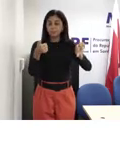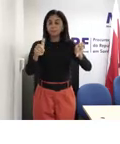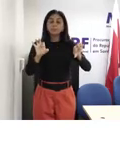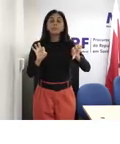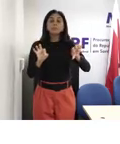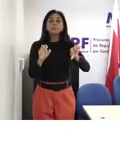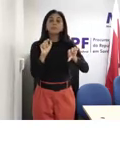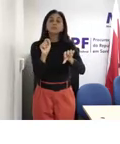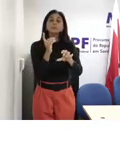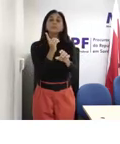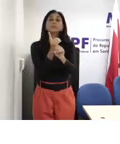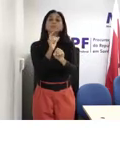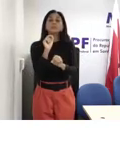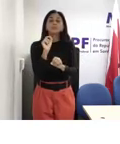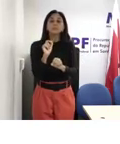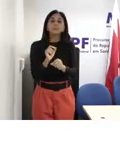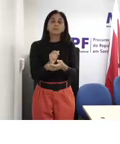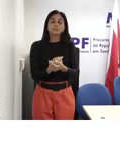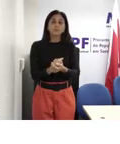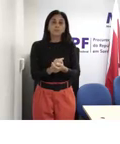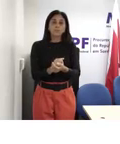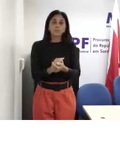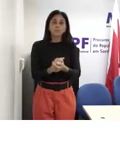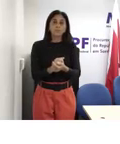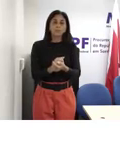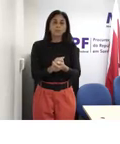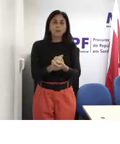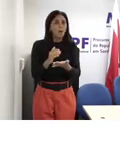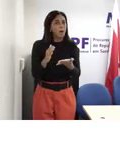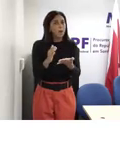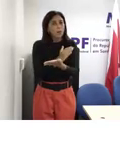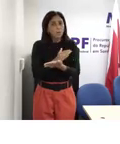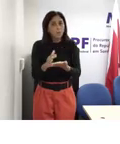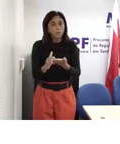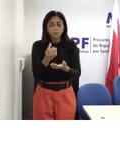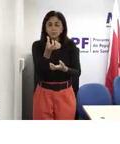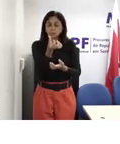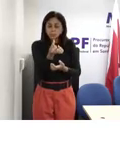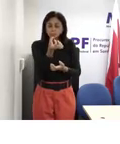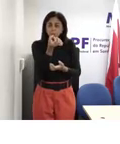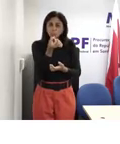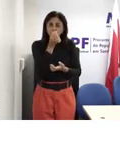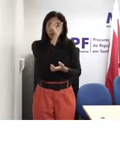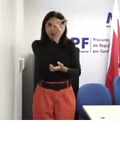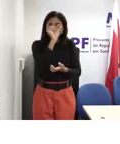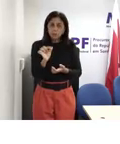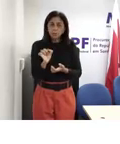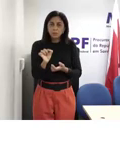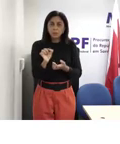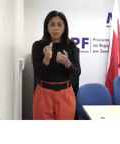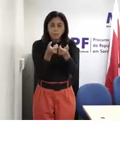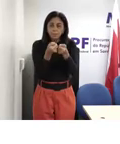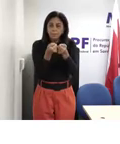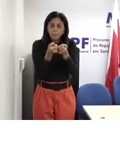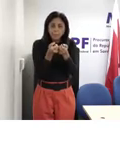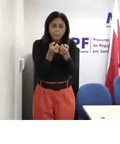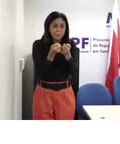Brasil que quase 60% jogam online conectadas com outros jogadores